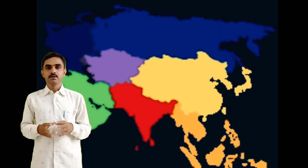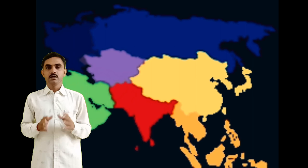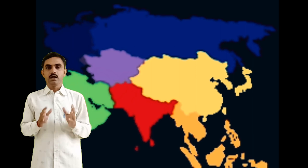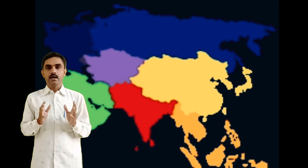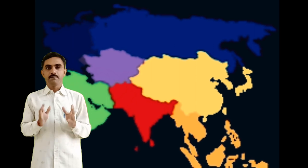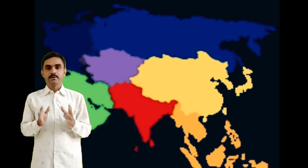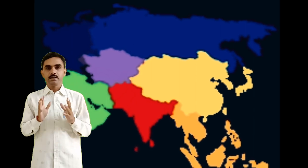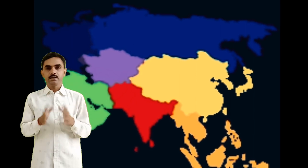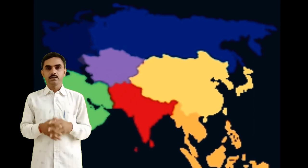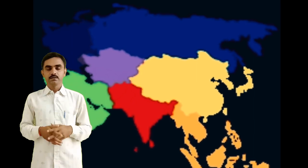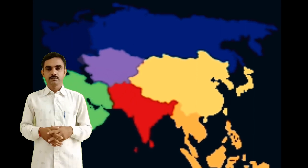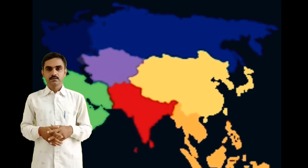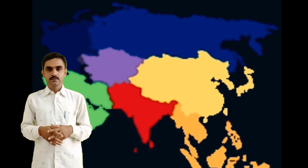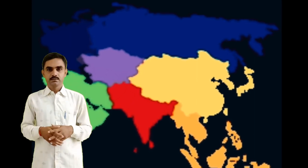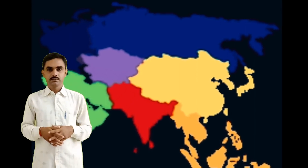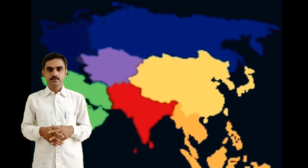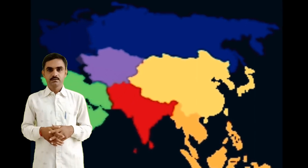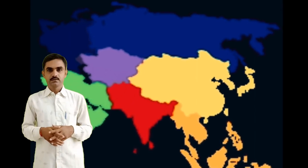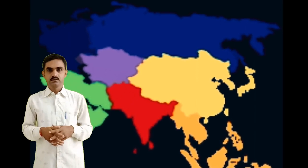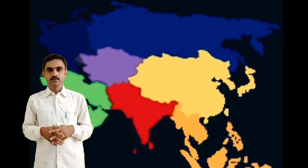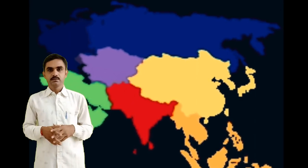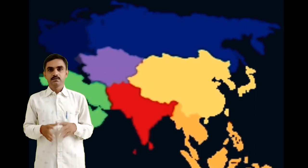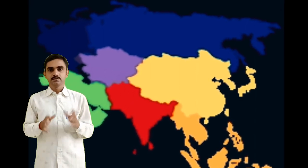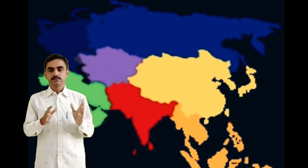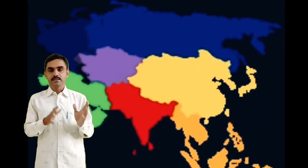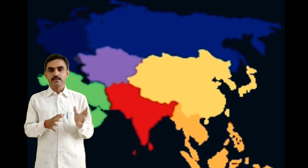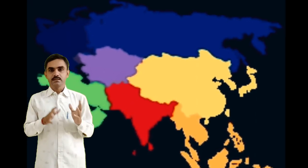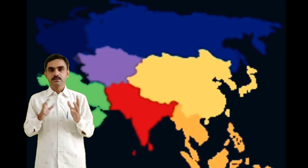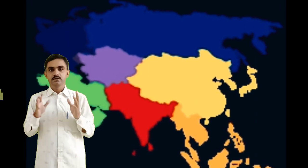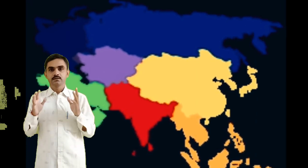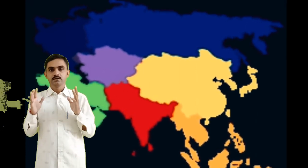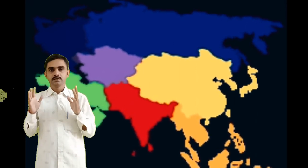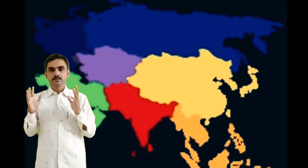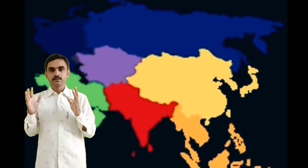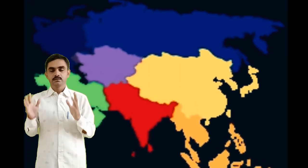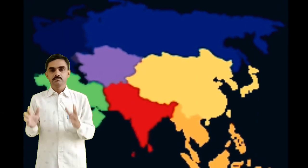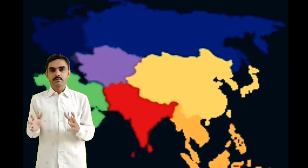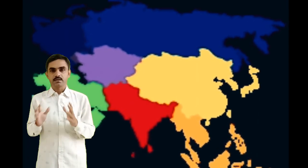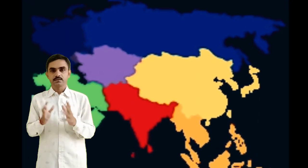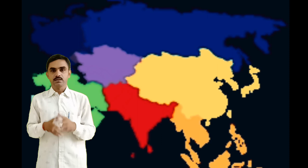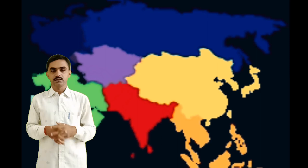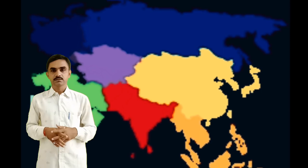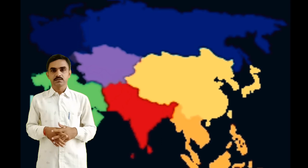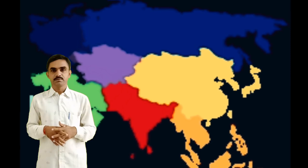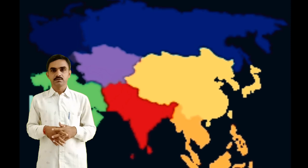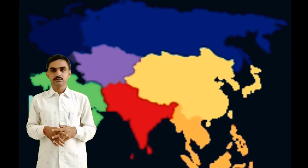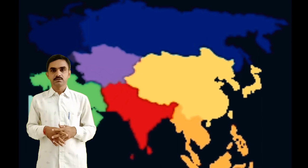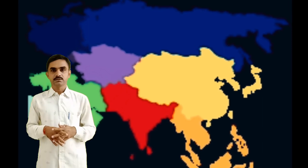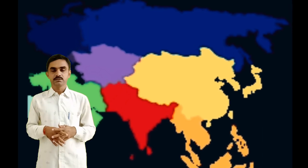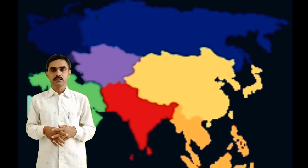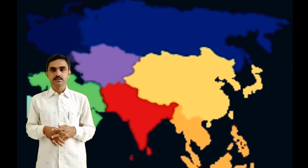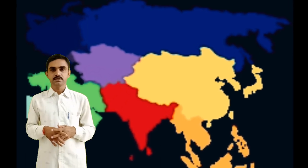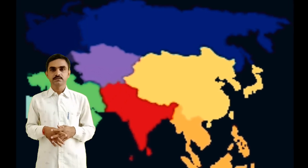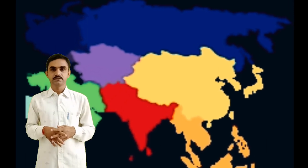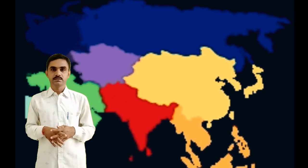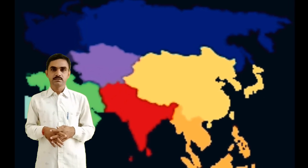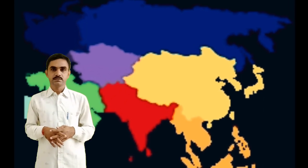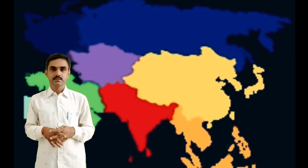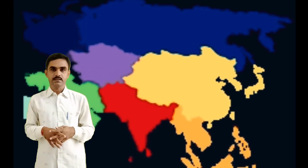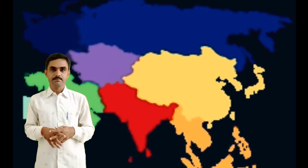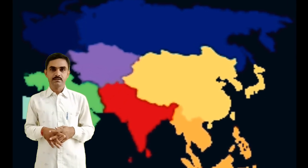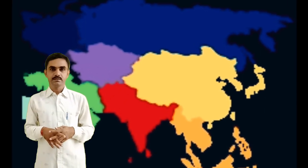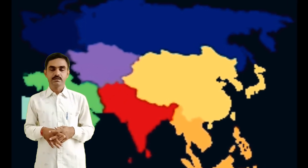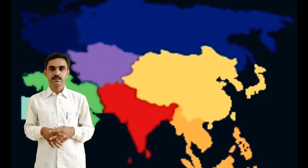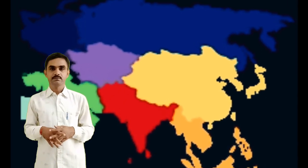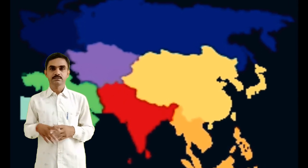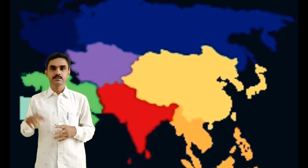આપણે જ્યારે ભારતના નકશા પર દ્રષ્ટિ નાખીએ છીએ